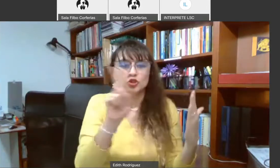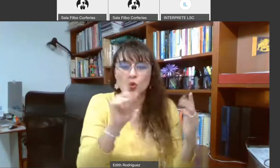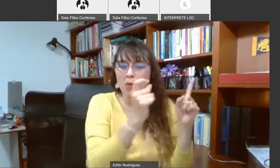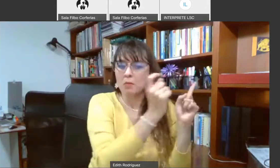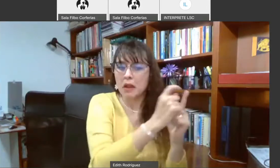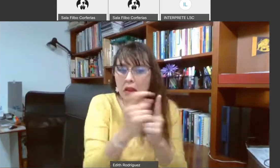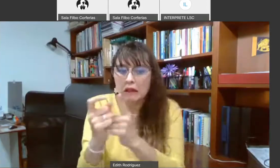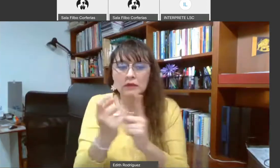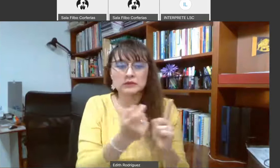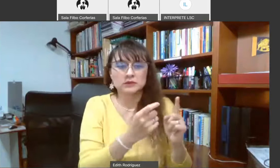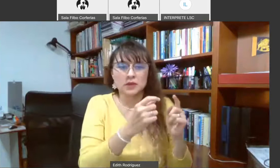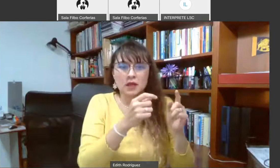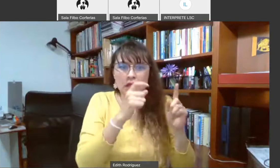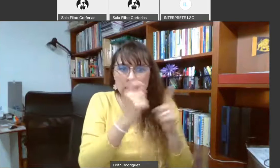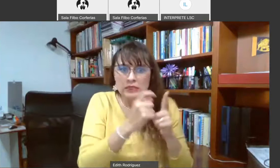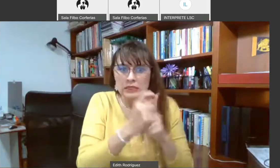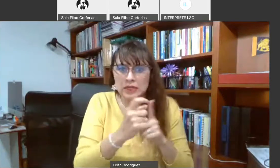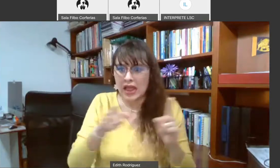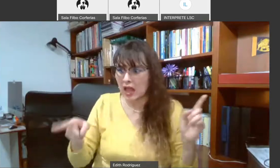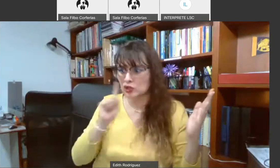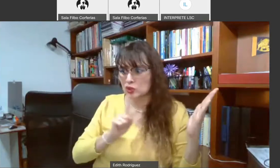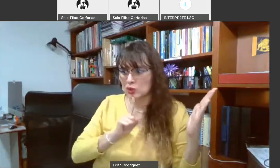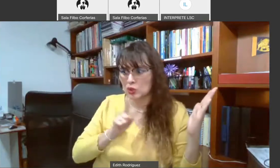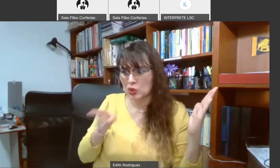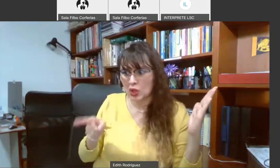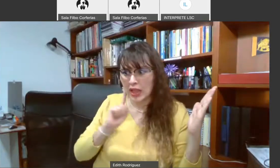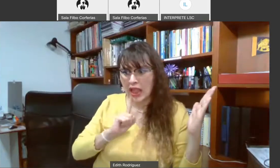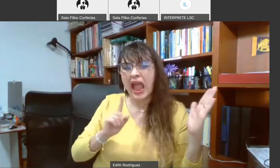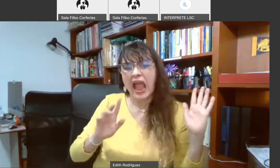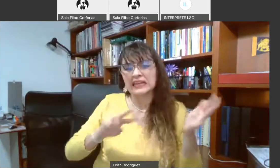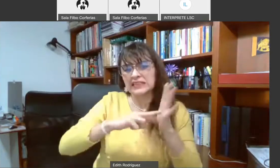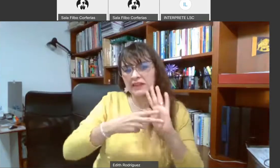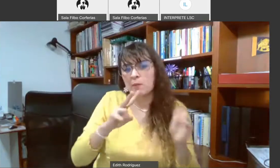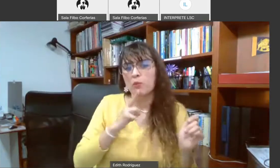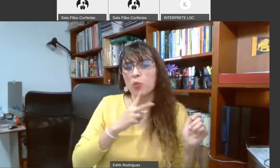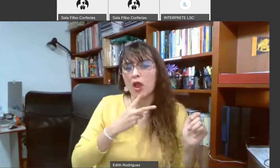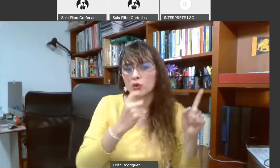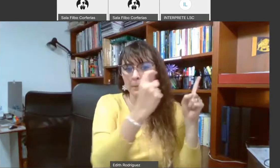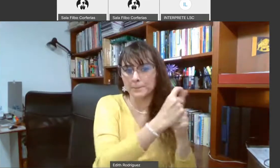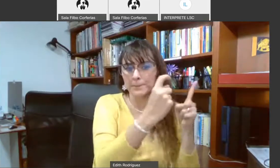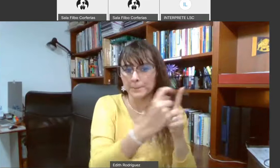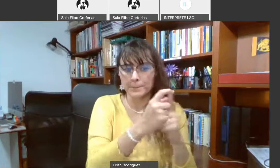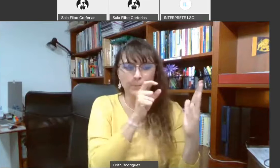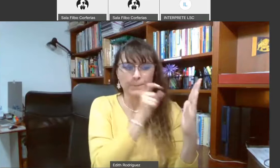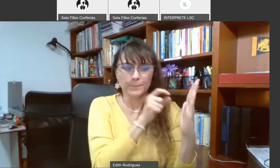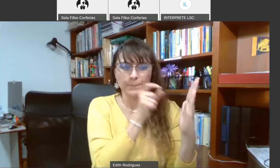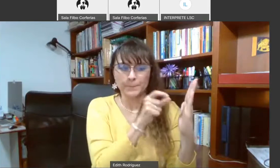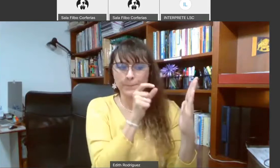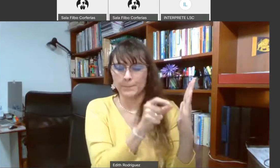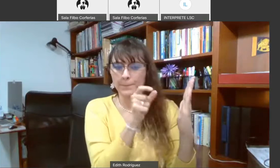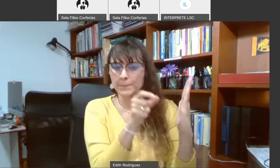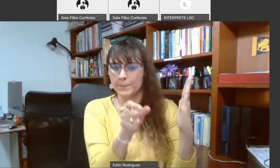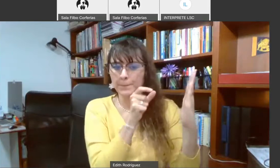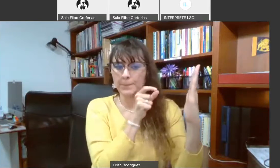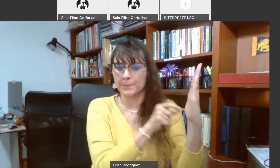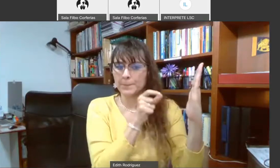que es muy importante entender la literatura no como algo textual, porque precisamente es